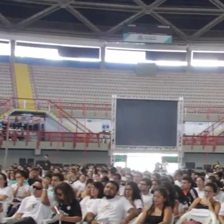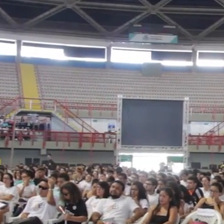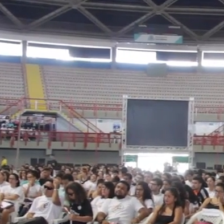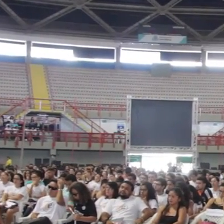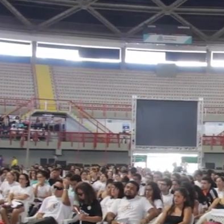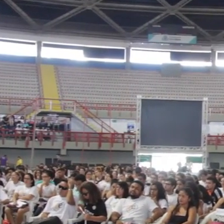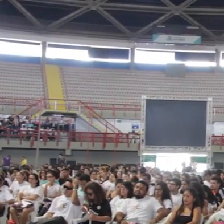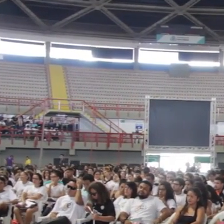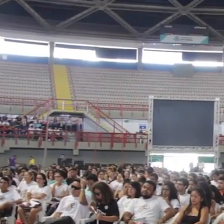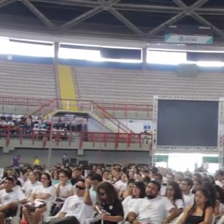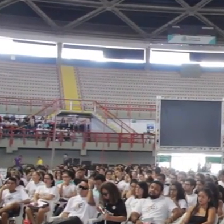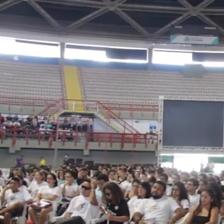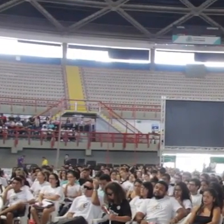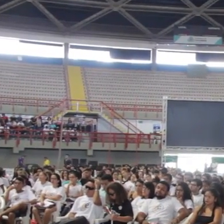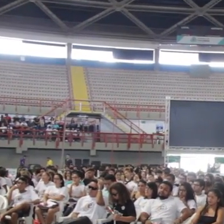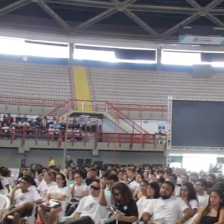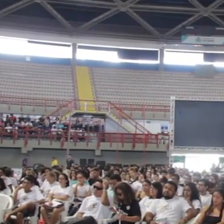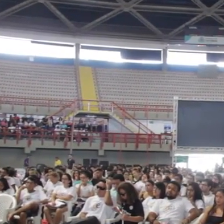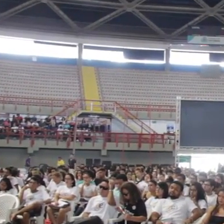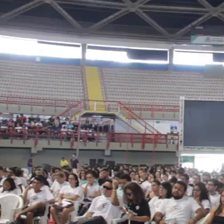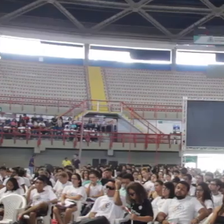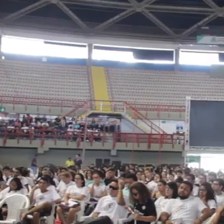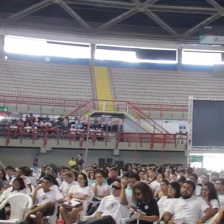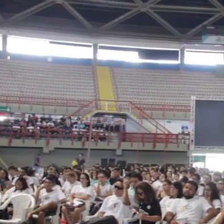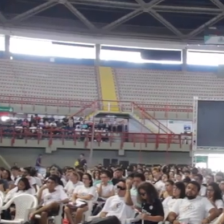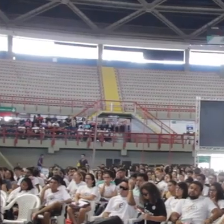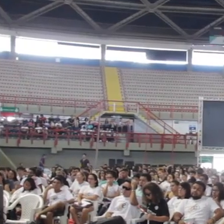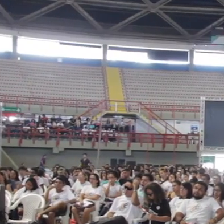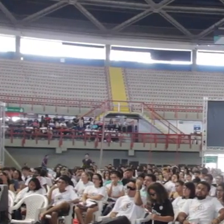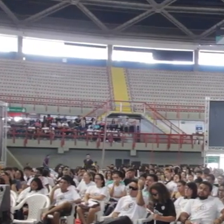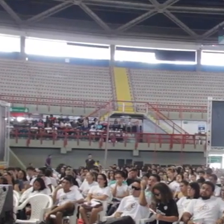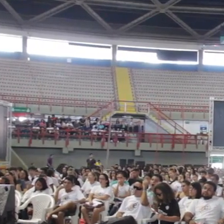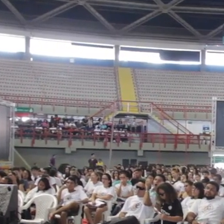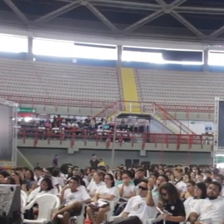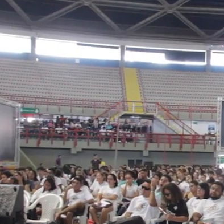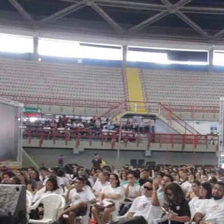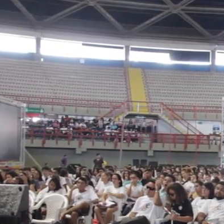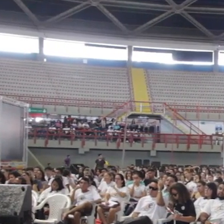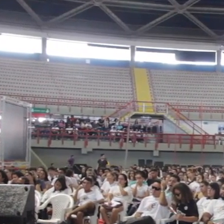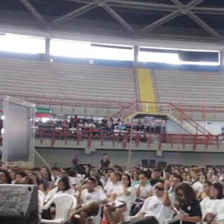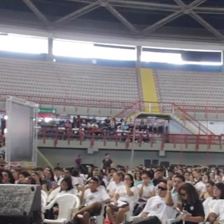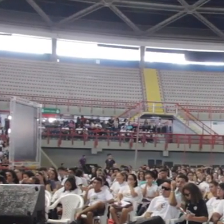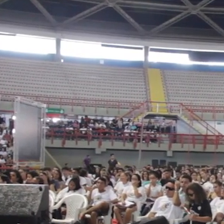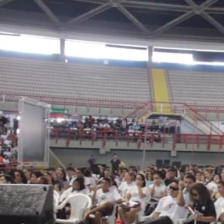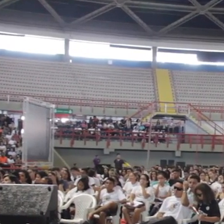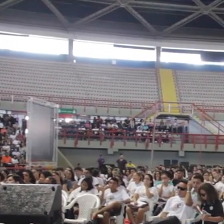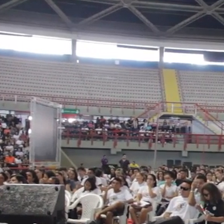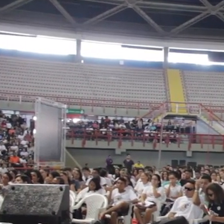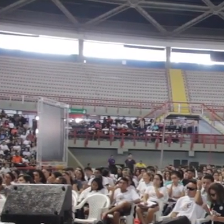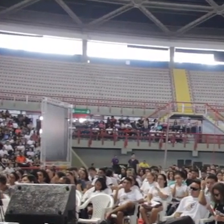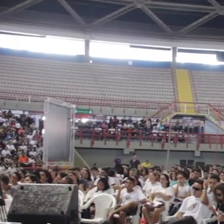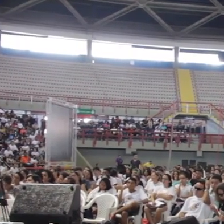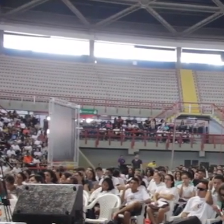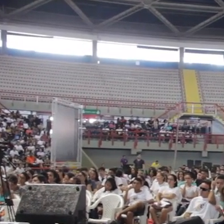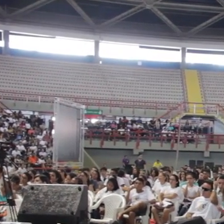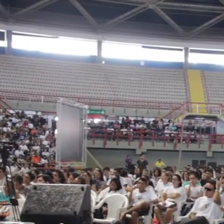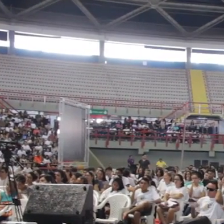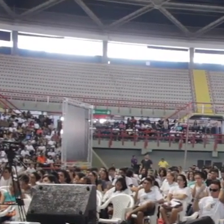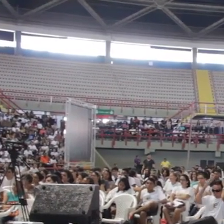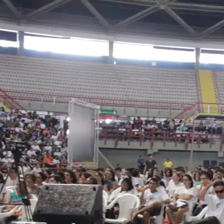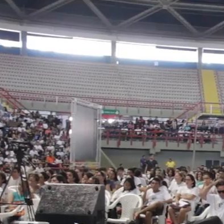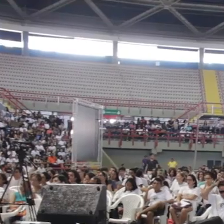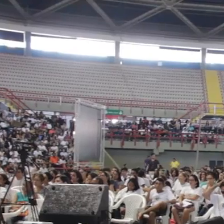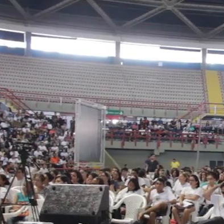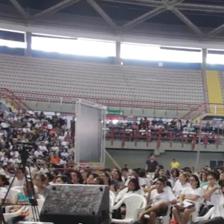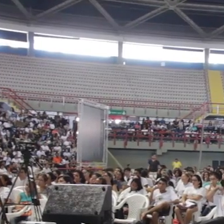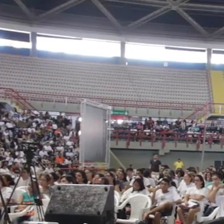Elas têm que estar suportadas, elas têm que ter respaldo em outras áreas do conhecimento. Quais são as